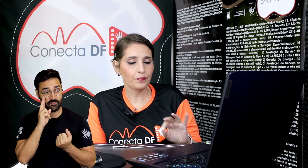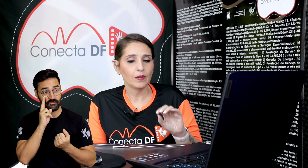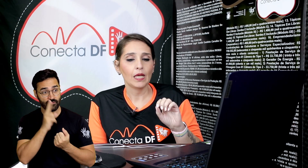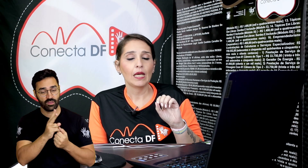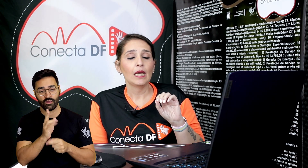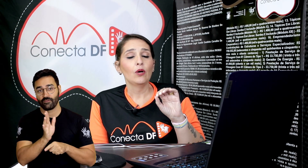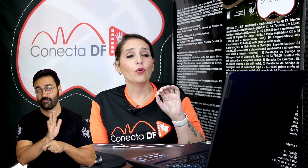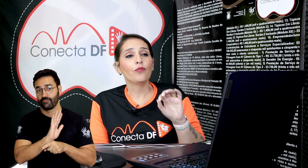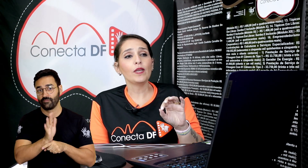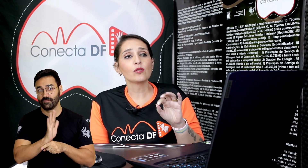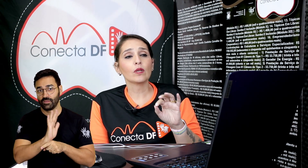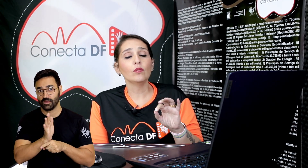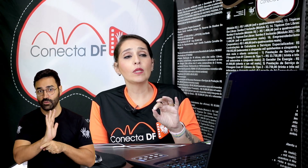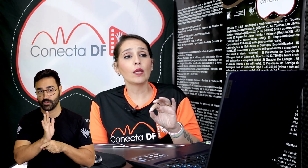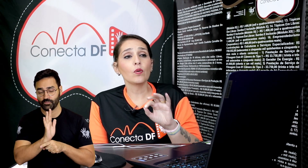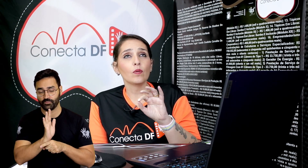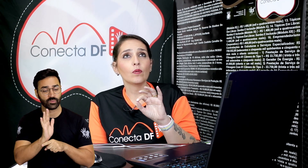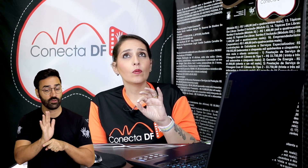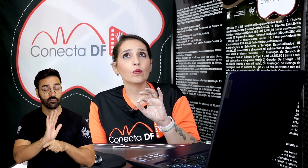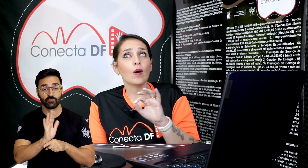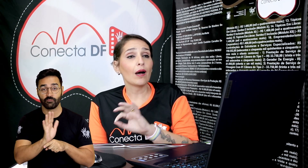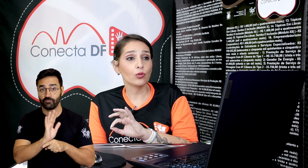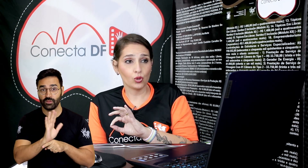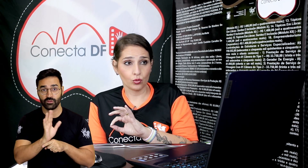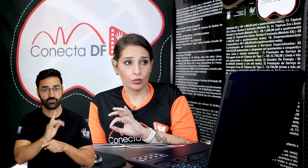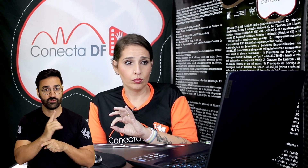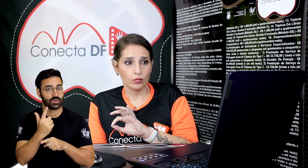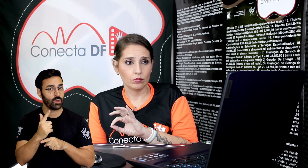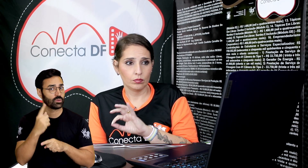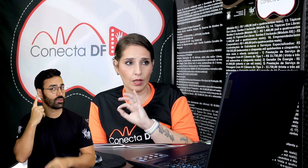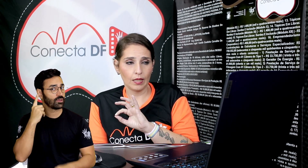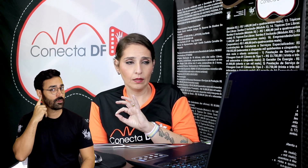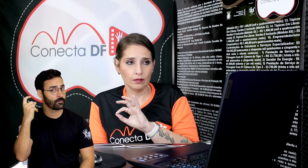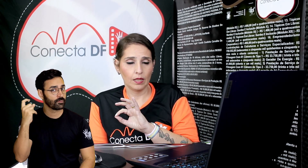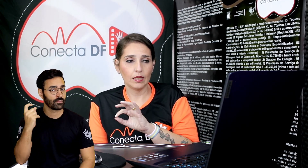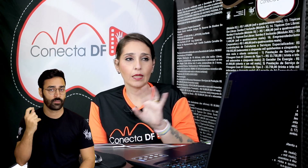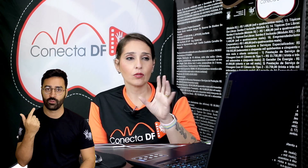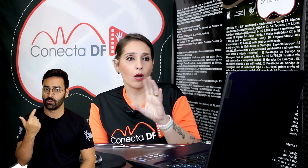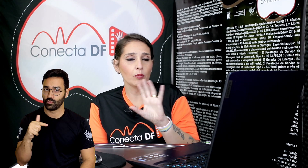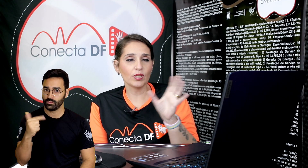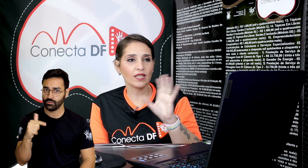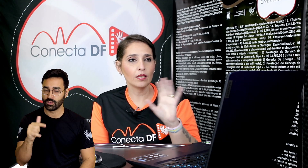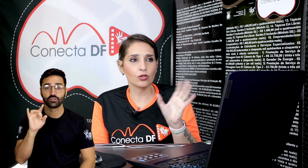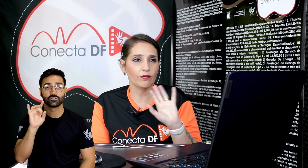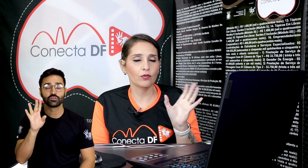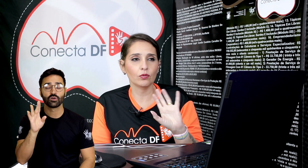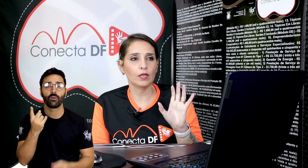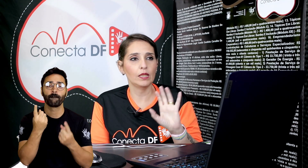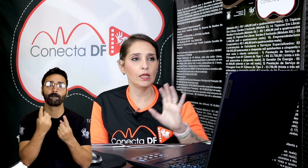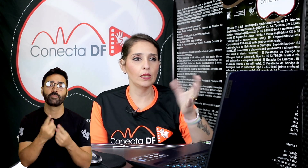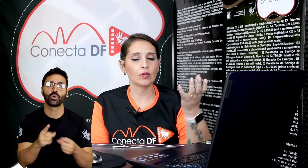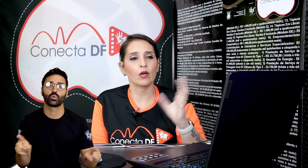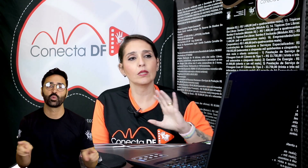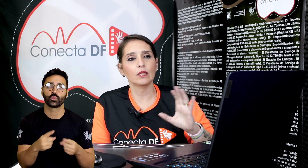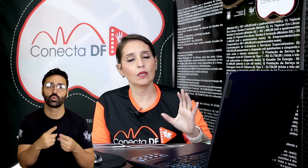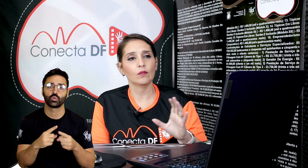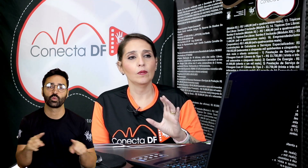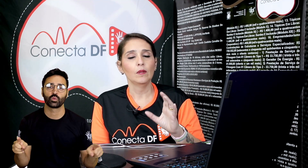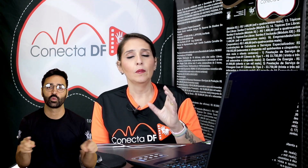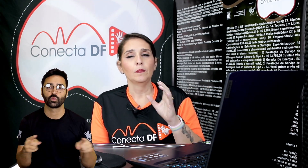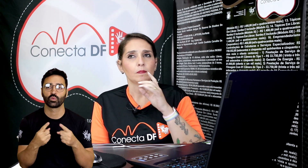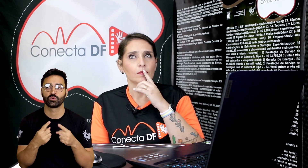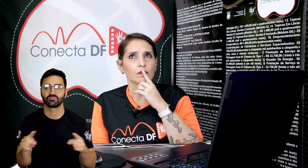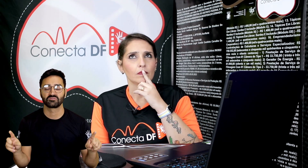tá? O vídeo não tem o áudio, tá? Ele tem só uma musiquinha de fundo ali e um